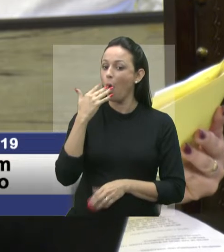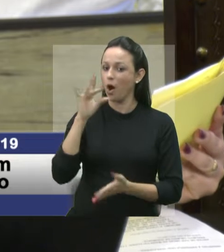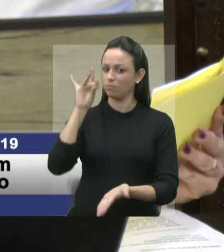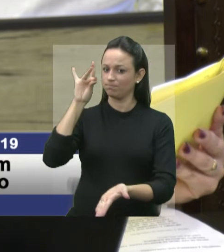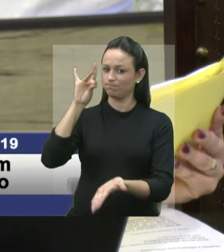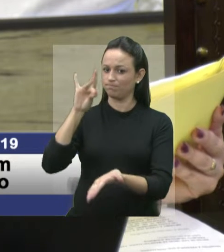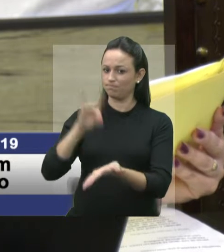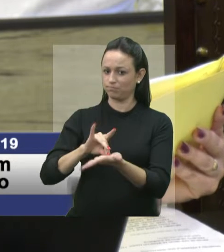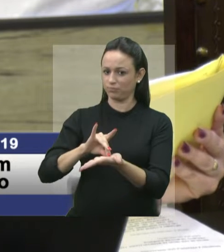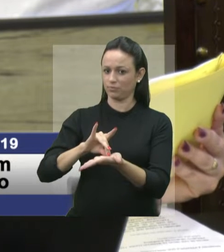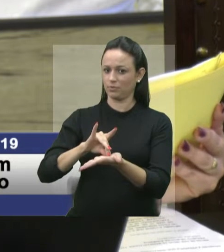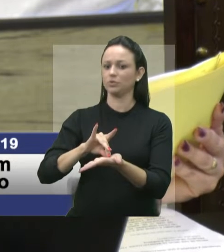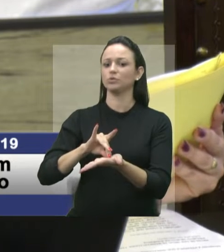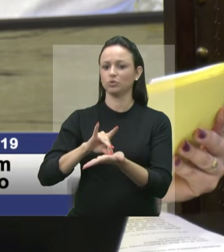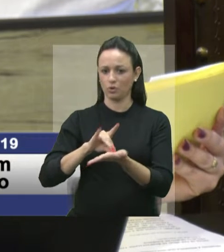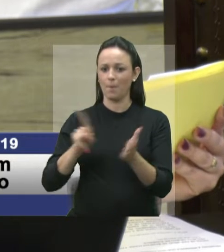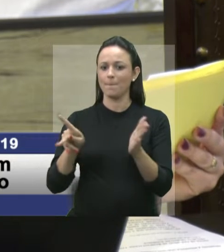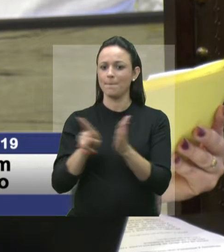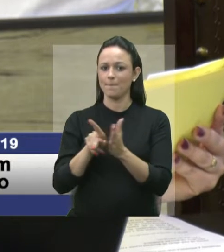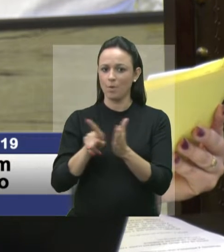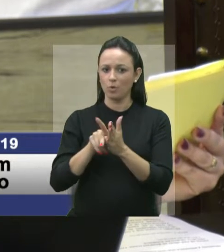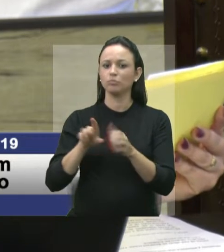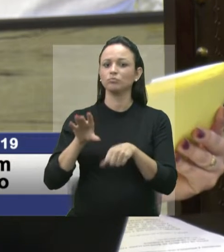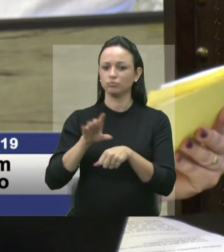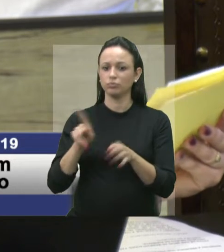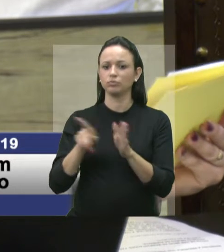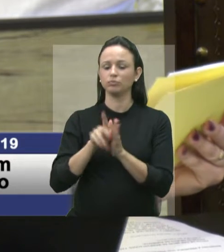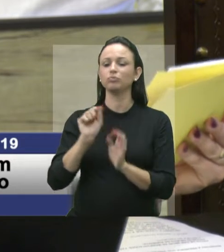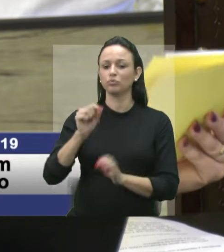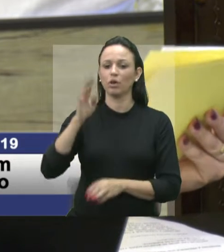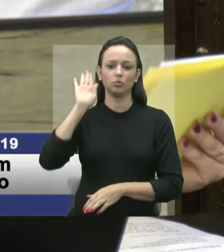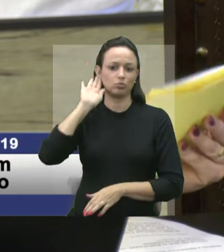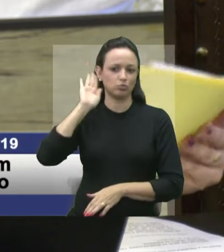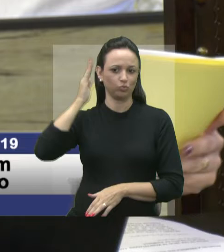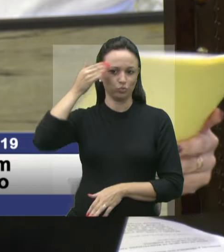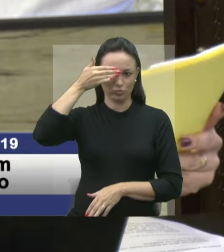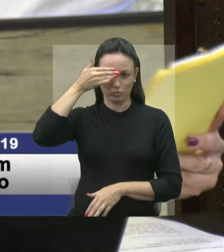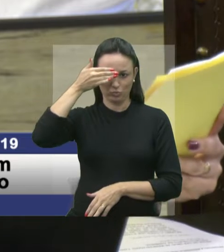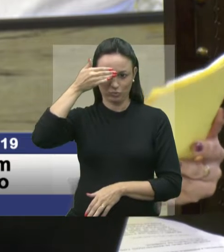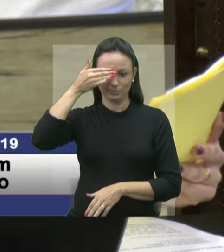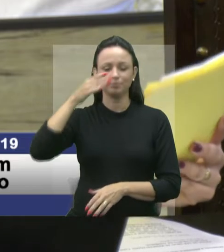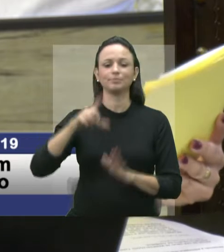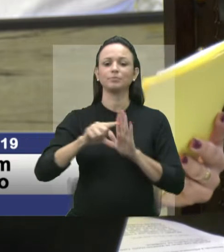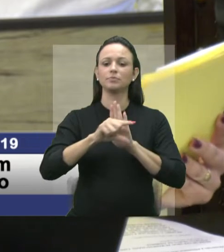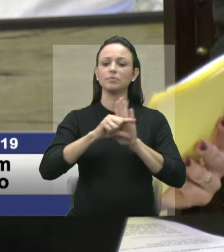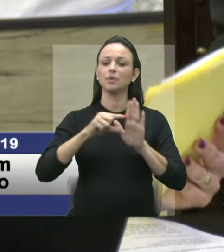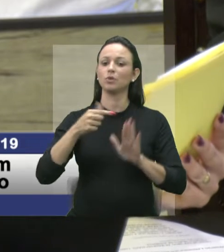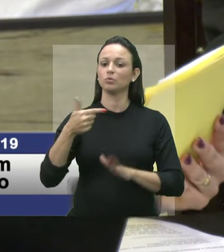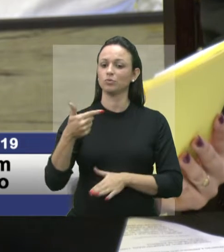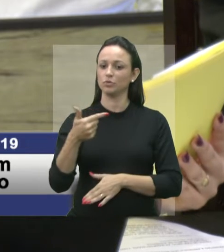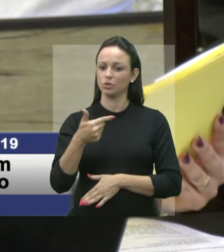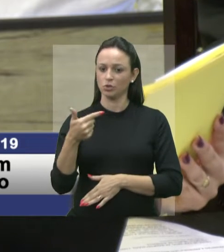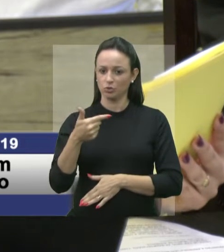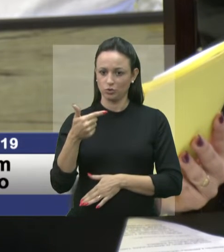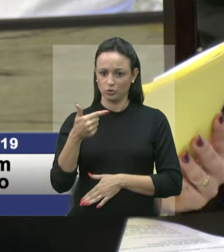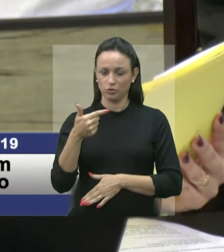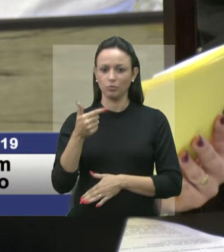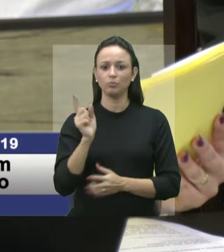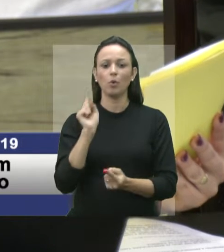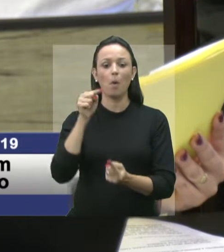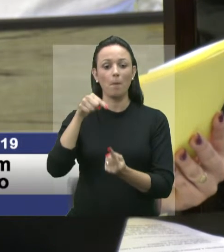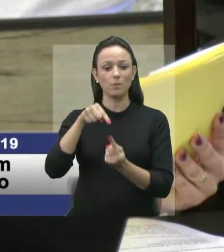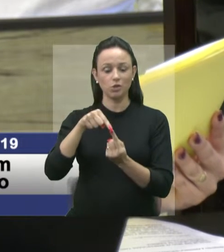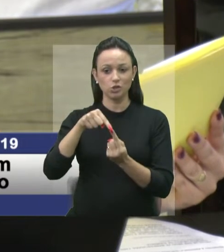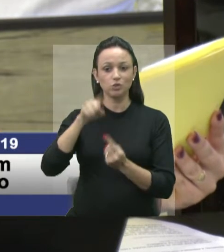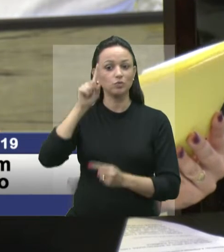da promoção da Constituição sobre a surdo-cegueira. Artigo 2º. Os objetivos do dia de conscientização da